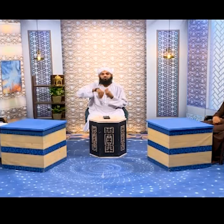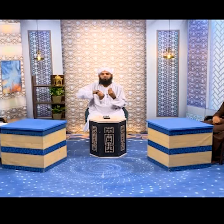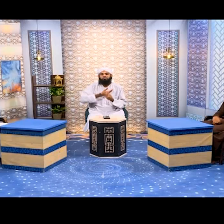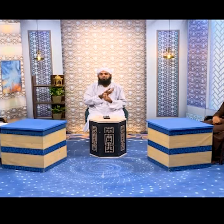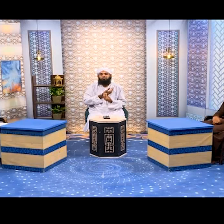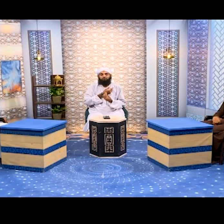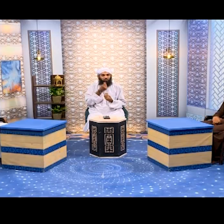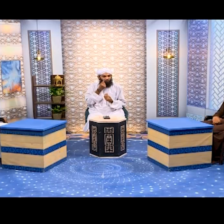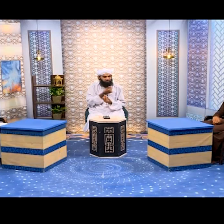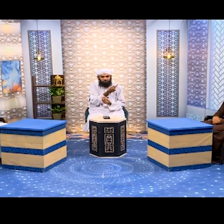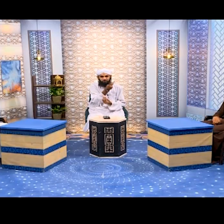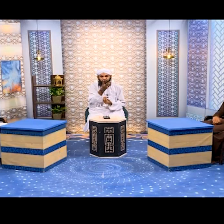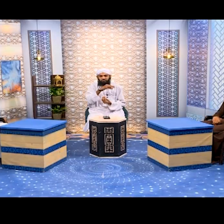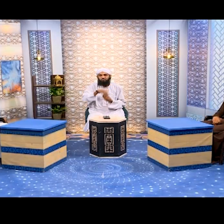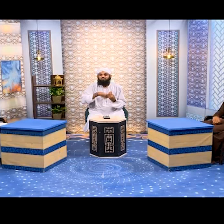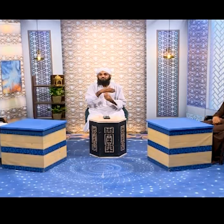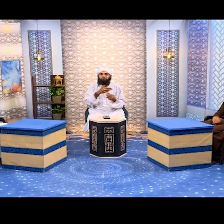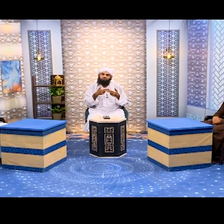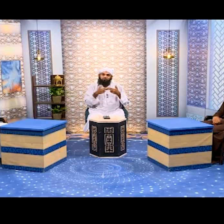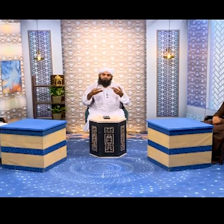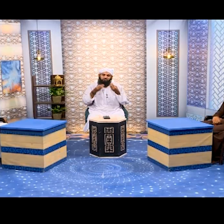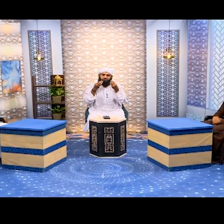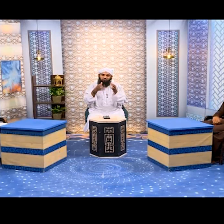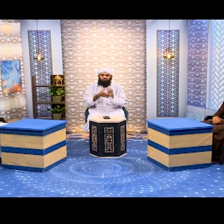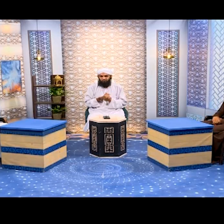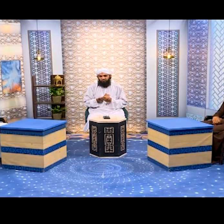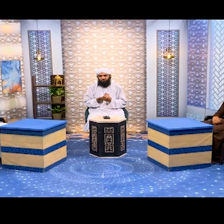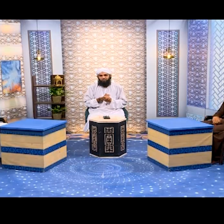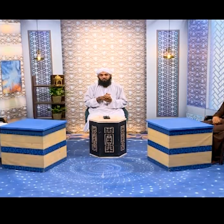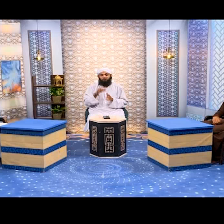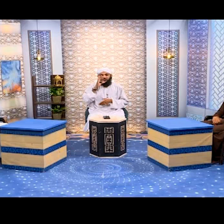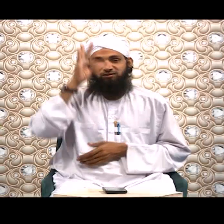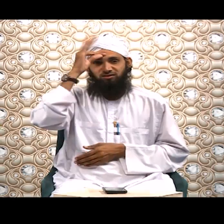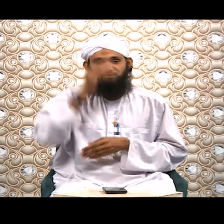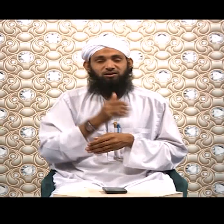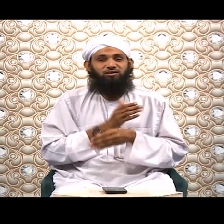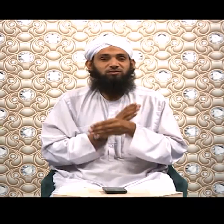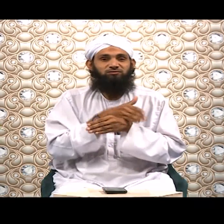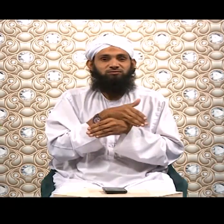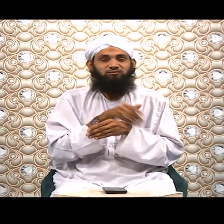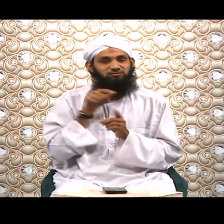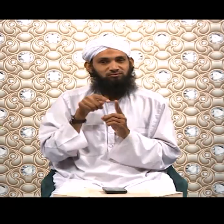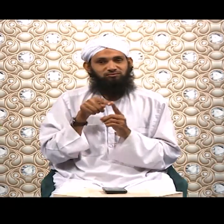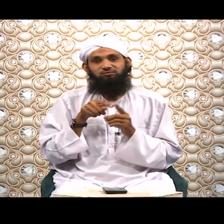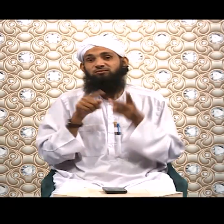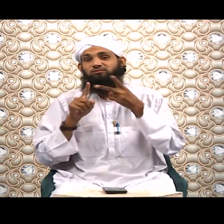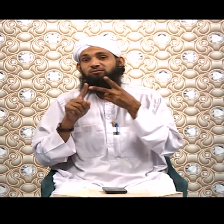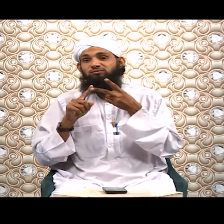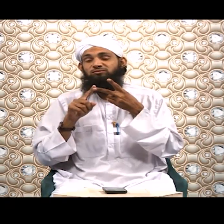کی آباد کاری۔ حضرت سیدنا ابراہیم علی نبینا وعلیہ الصلاۃ والسلام جب آپ حضرت سیدنا اسماعیل علیہ السلام کی